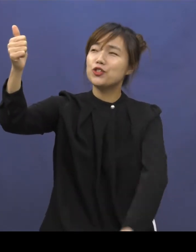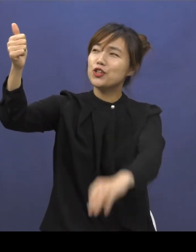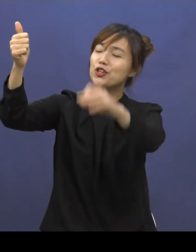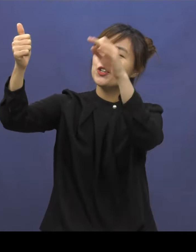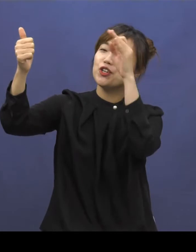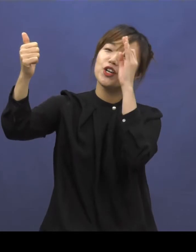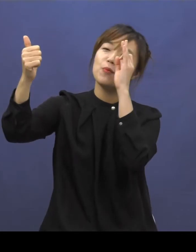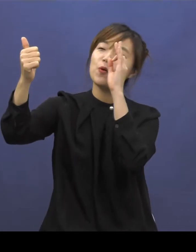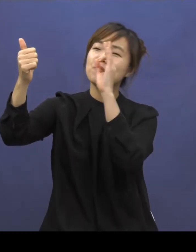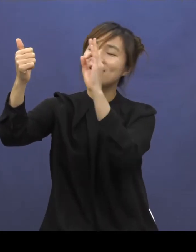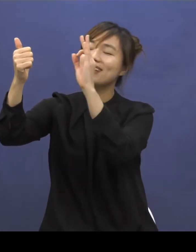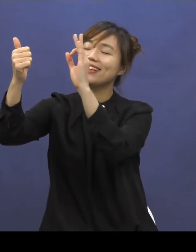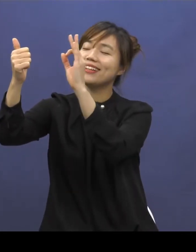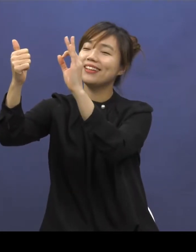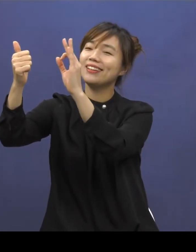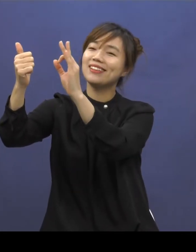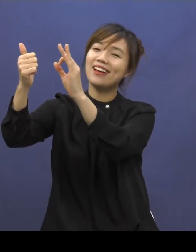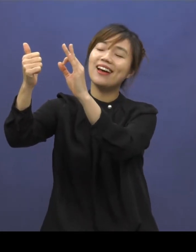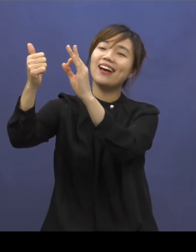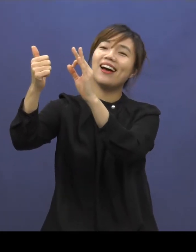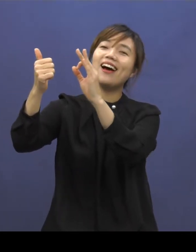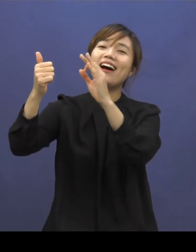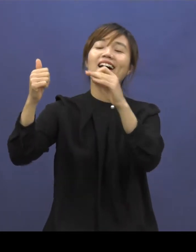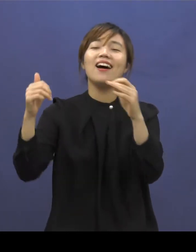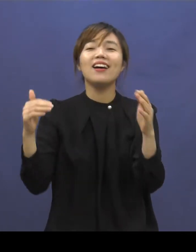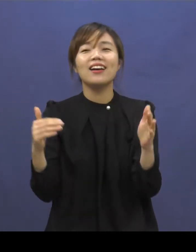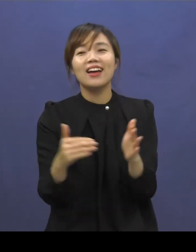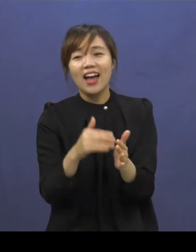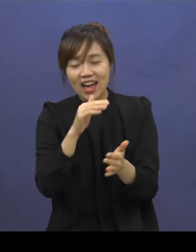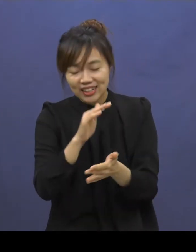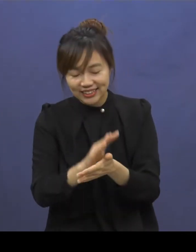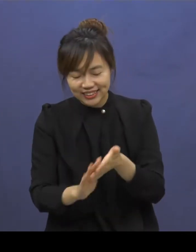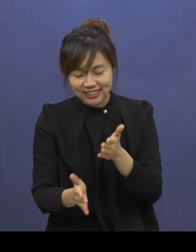주를 봅니다